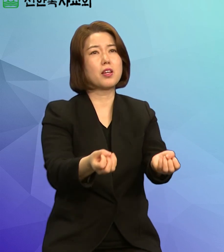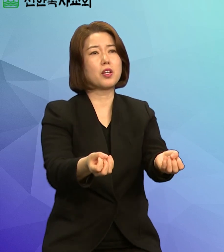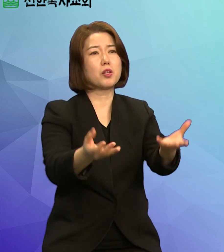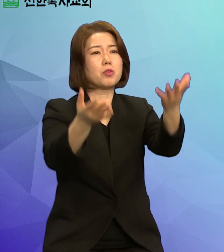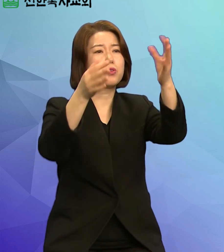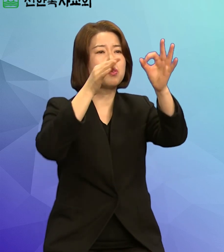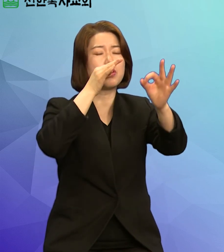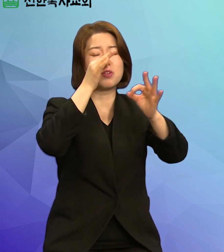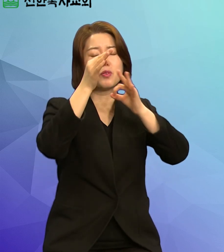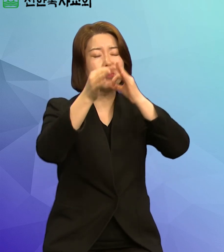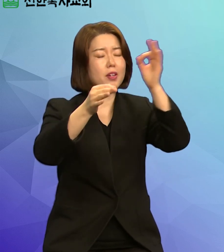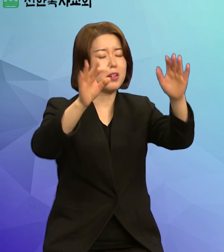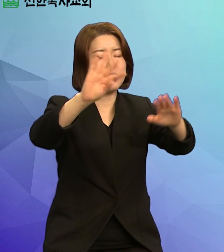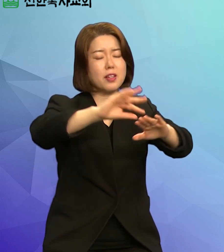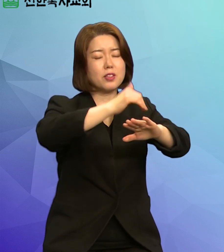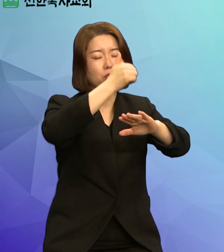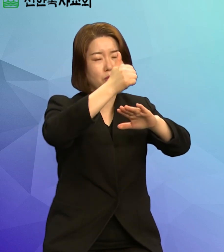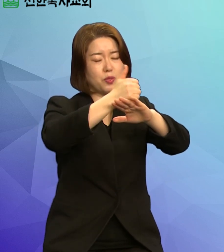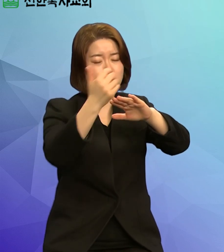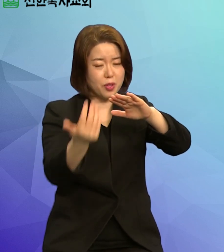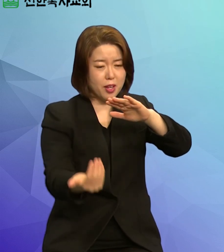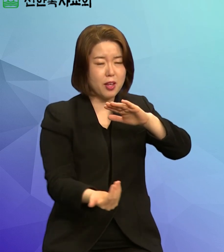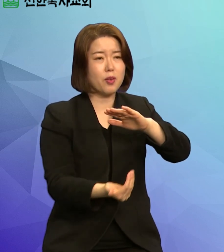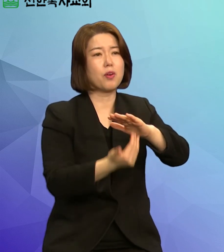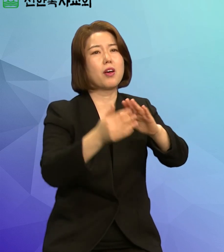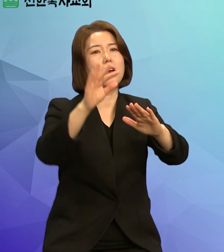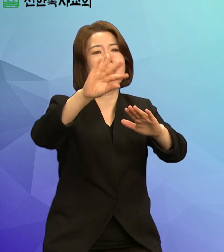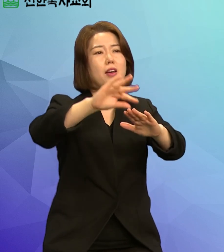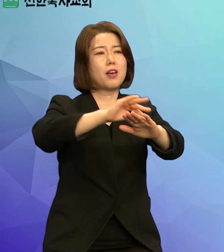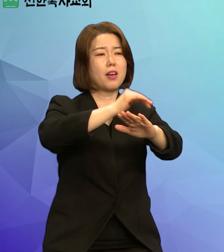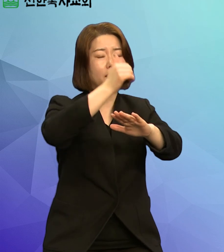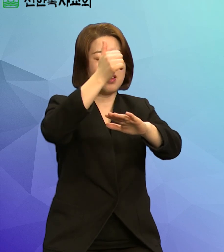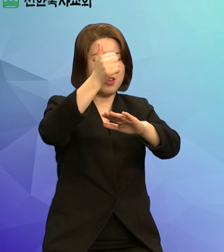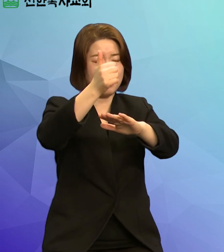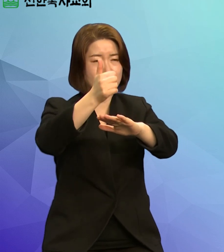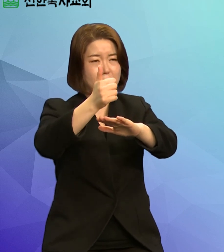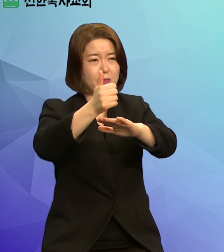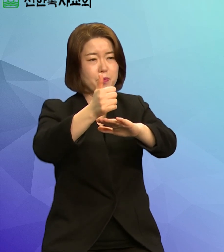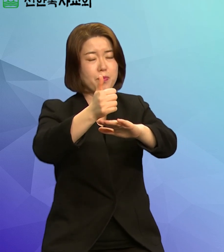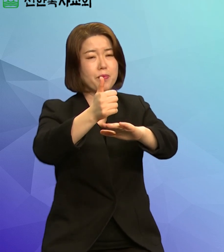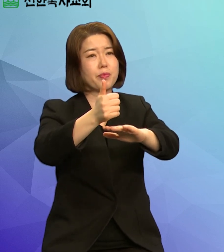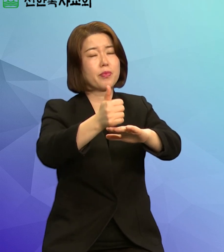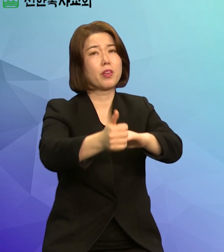호산나 불러와 주의 왕